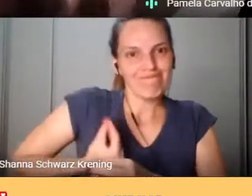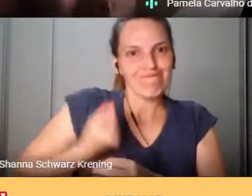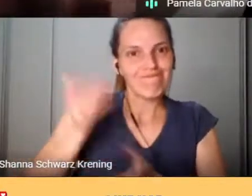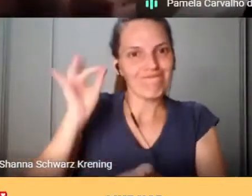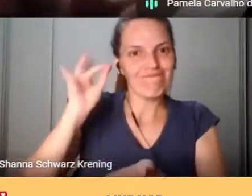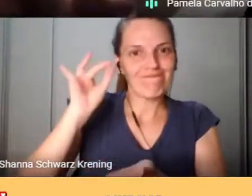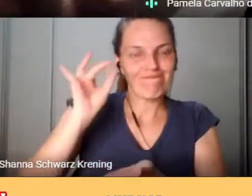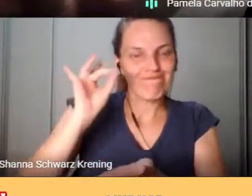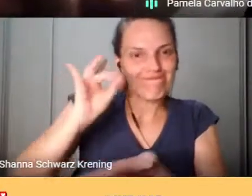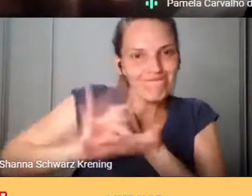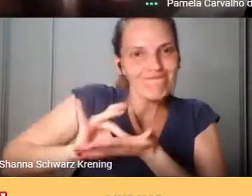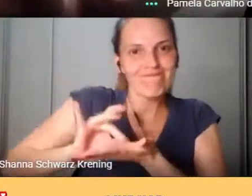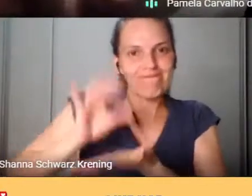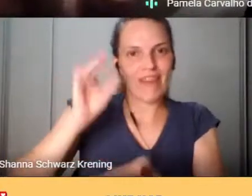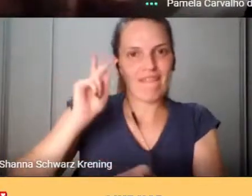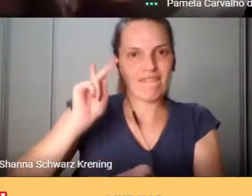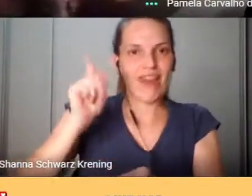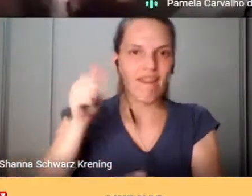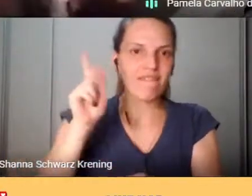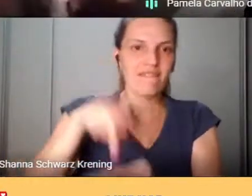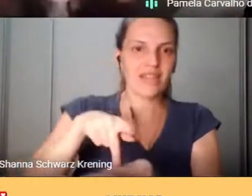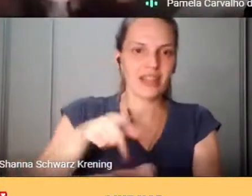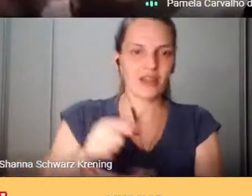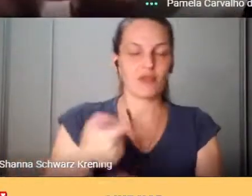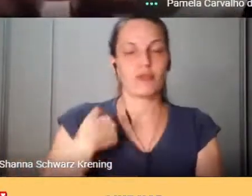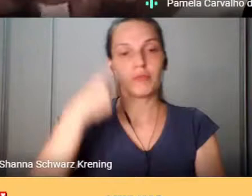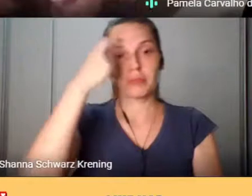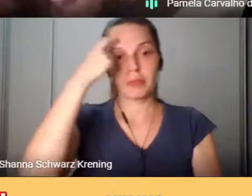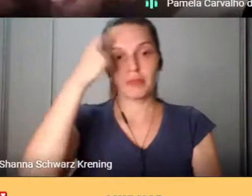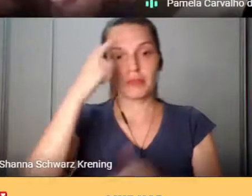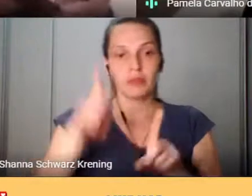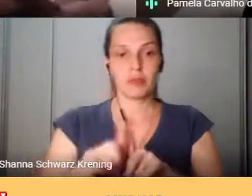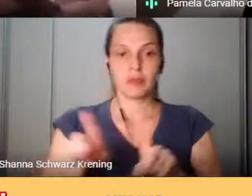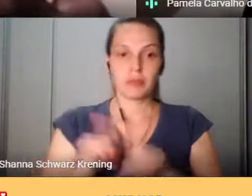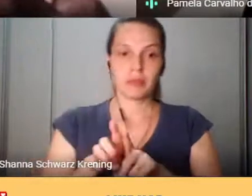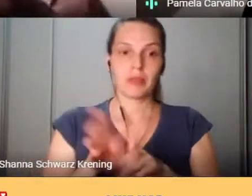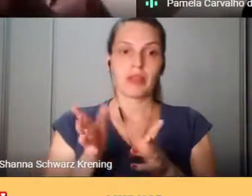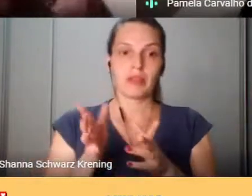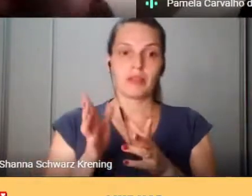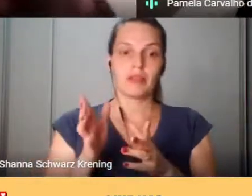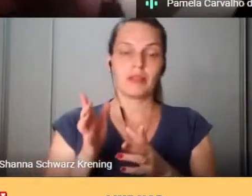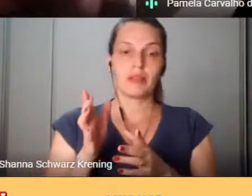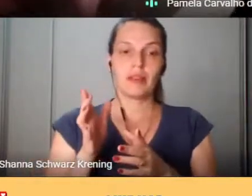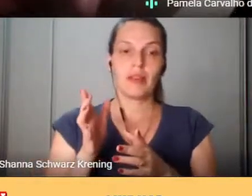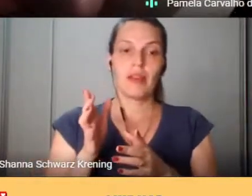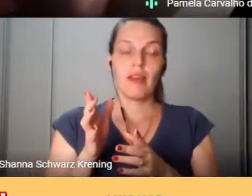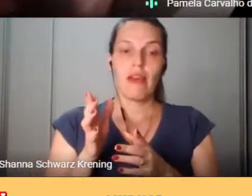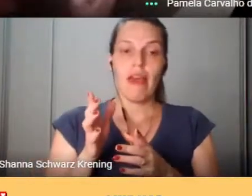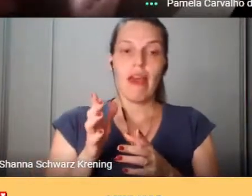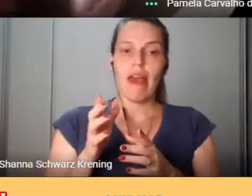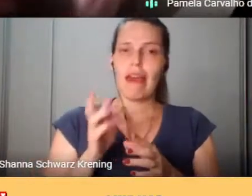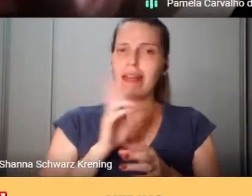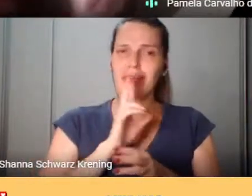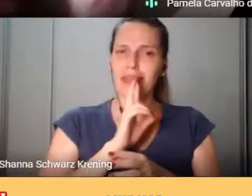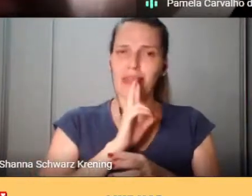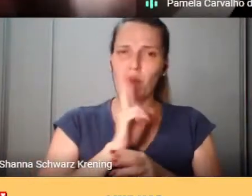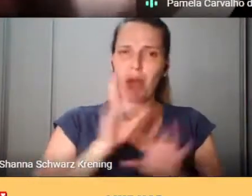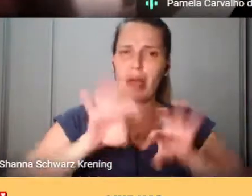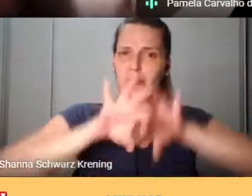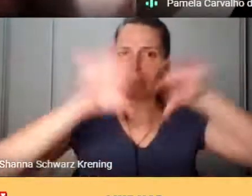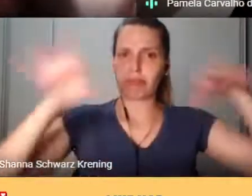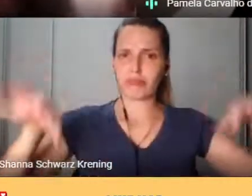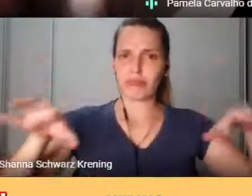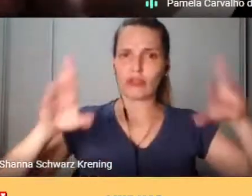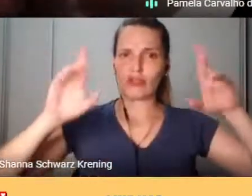Então eu penso também sobre talvez não tanto como ambientes tão distintos assim, mas